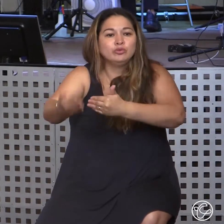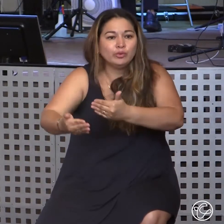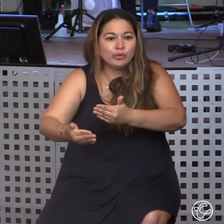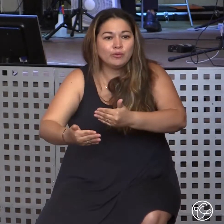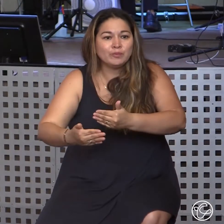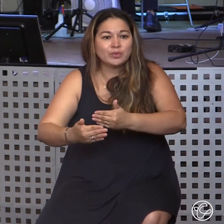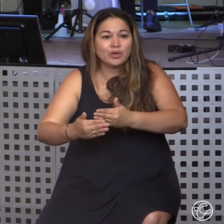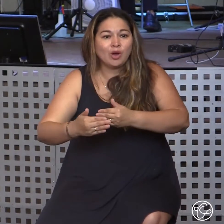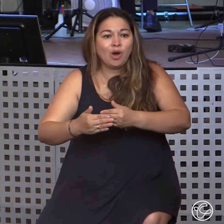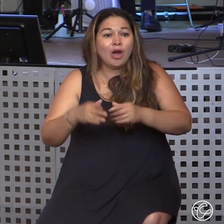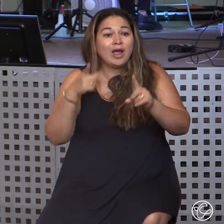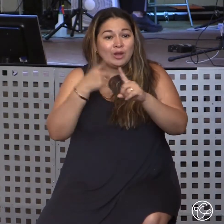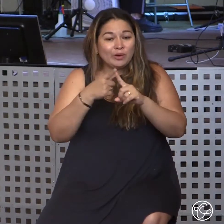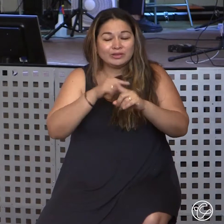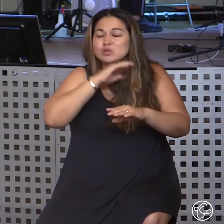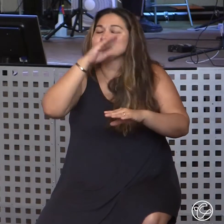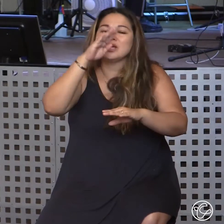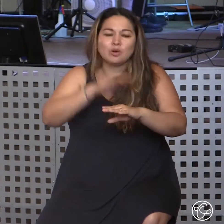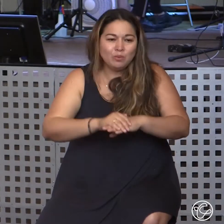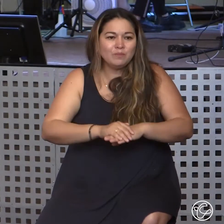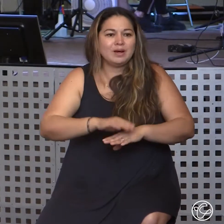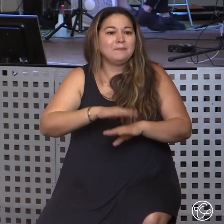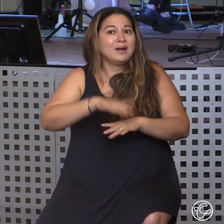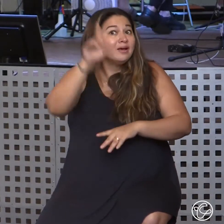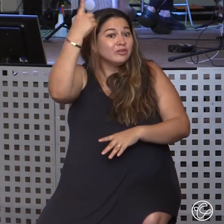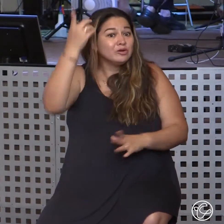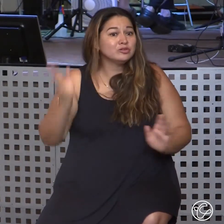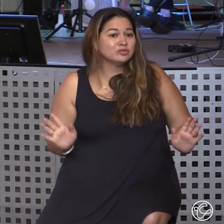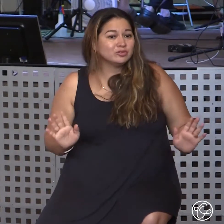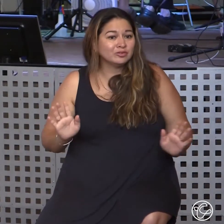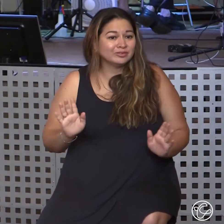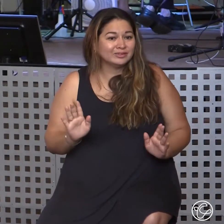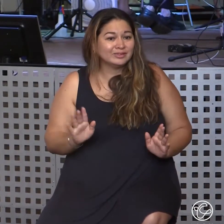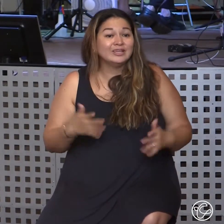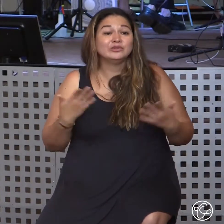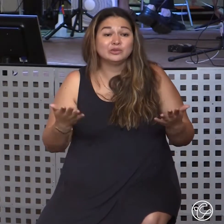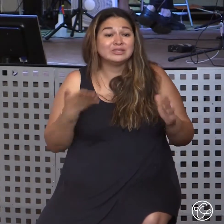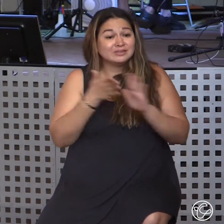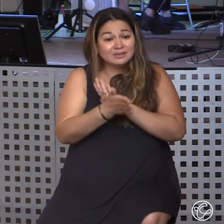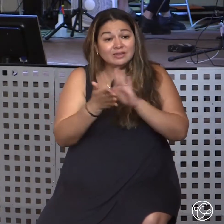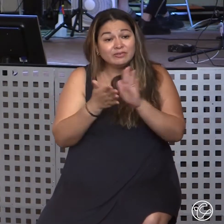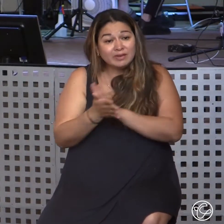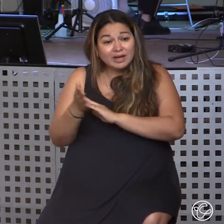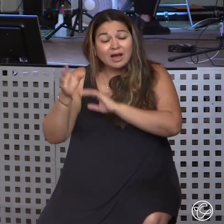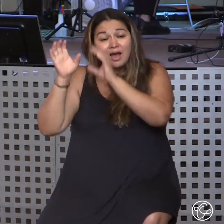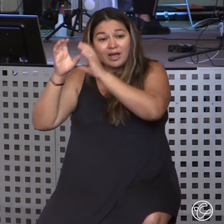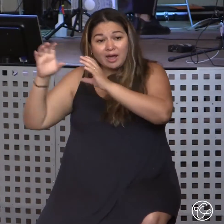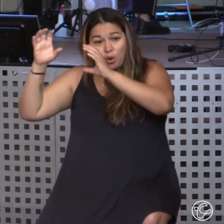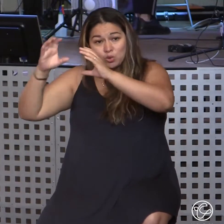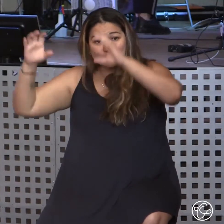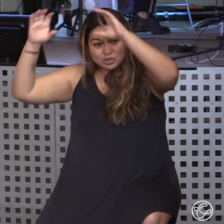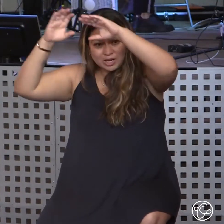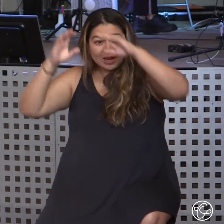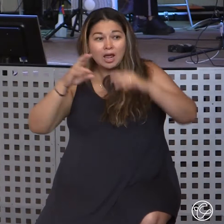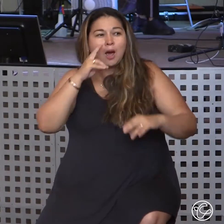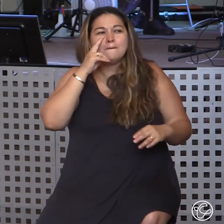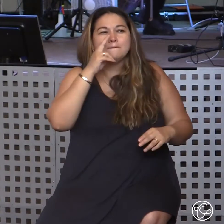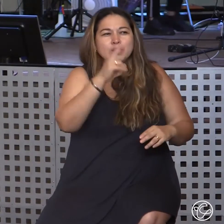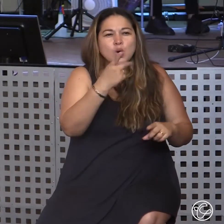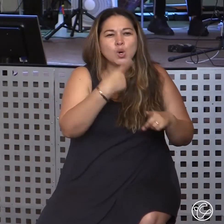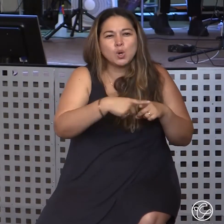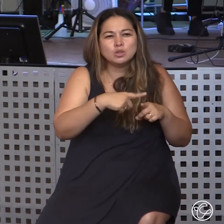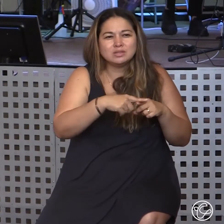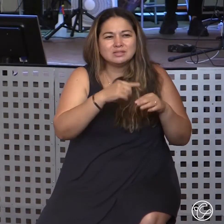en mi vida. Y por lo tanto veo algo más que no están viendo mis ojos. Lo honro y esa honra me abre